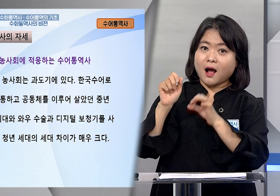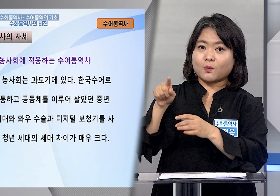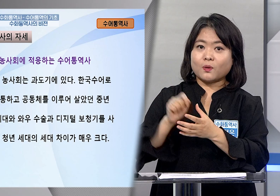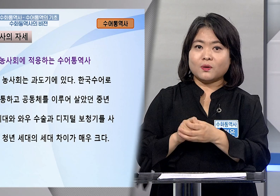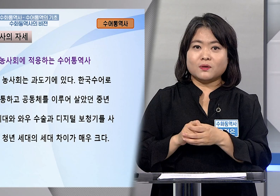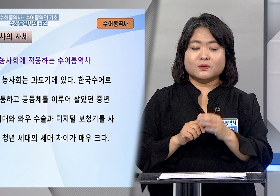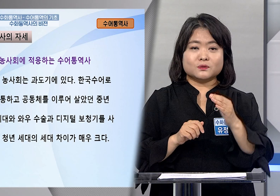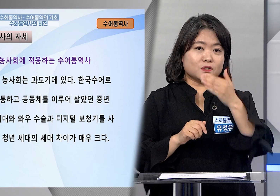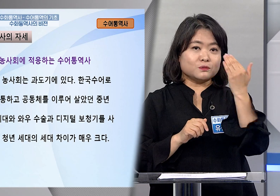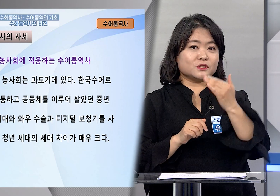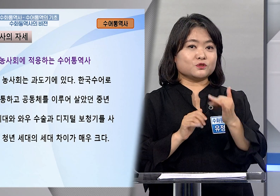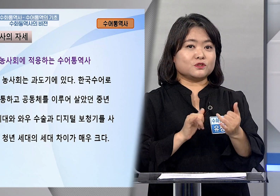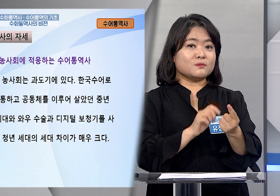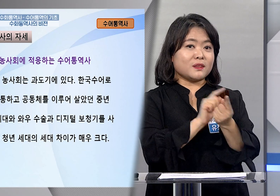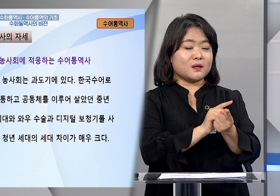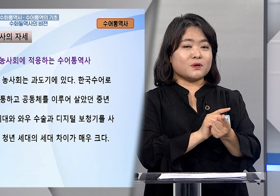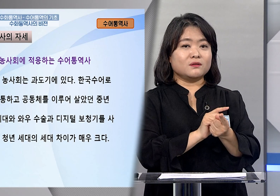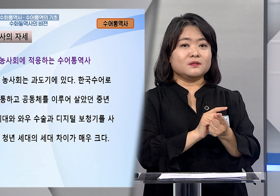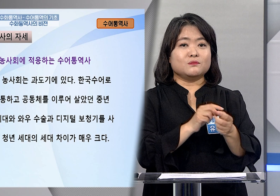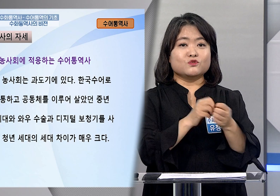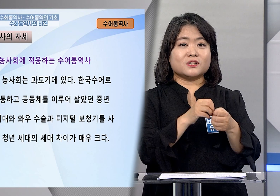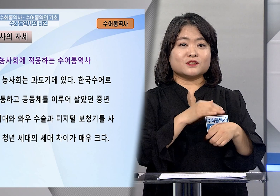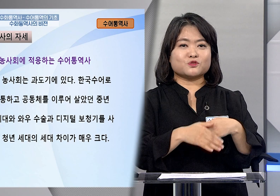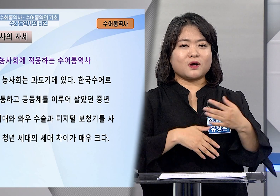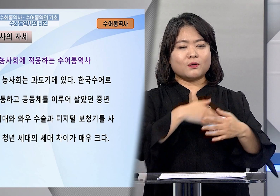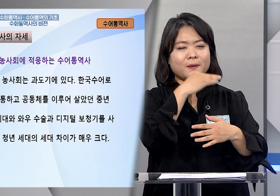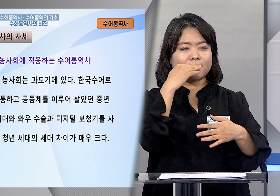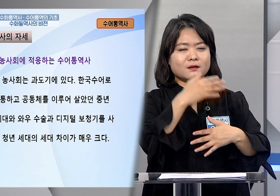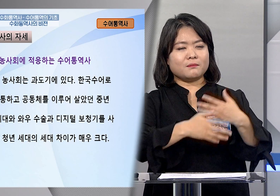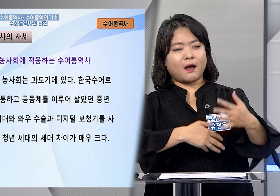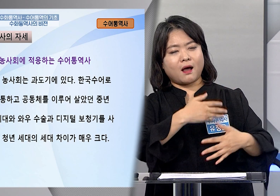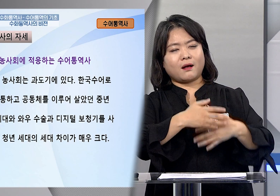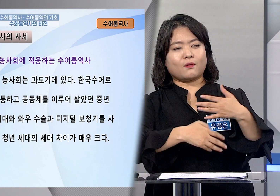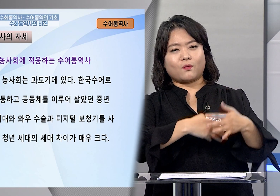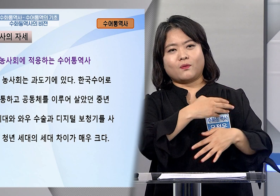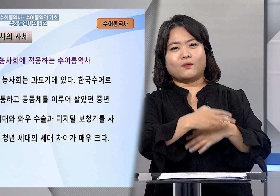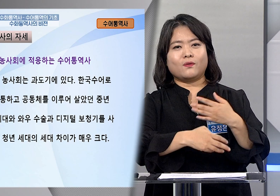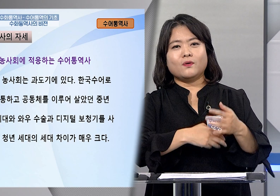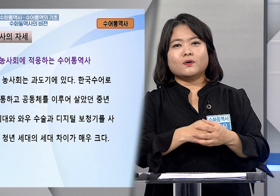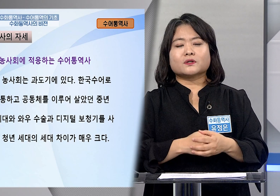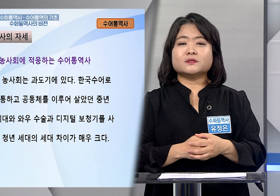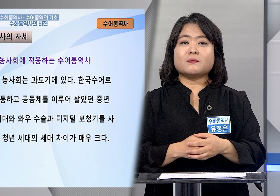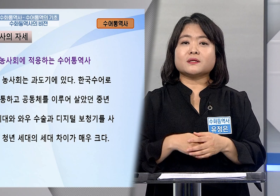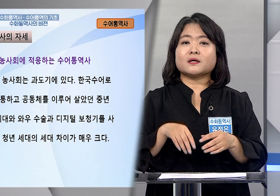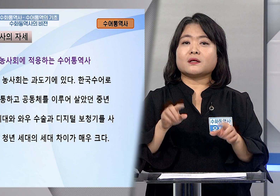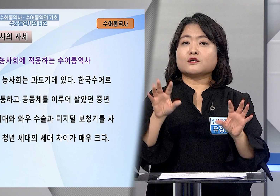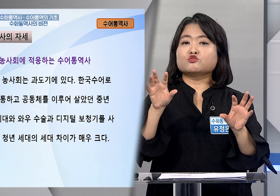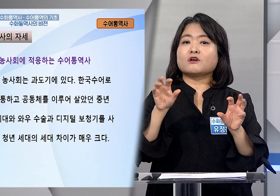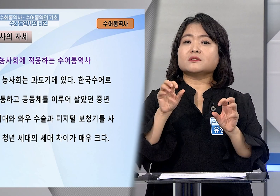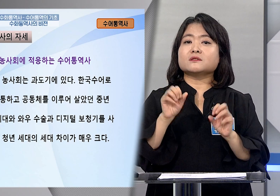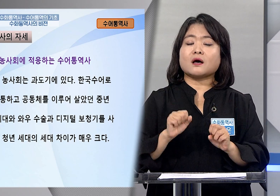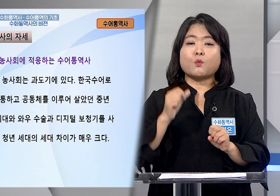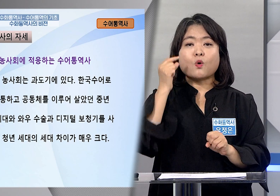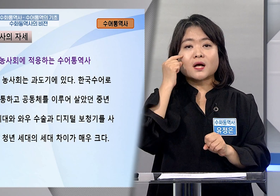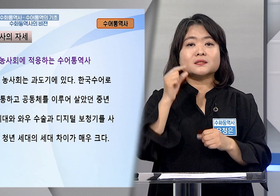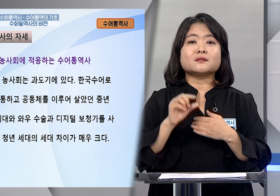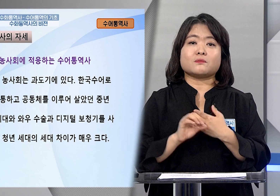하고 젊은 친구들을 만나면 문장식 수화로 바르게 막 하고. 근데 만약에 내가 두 가지를 다 못